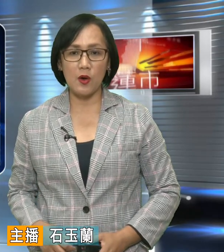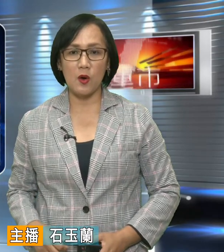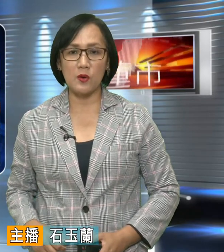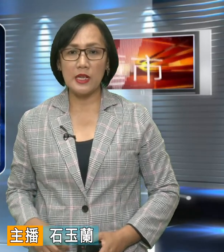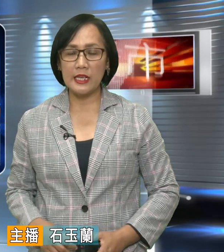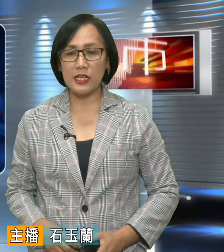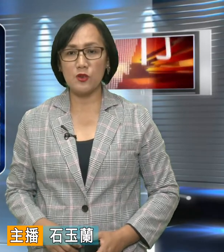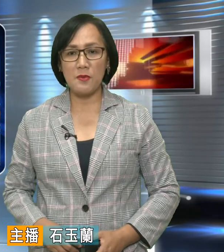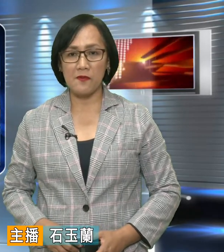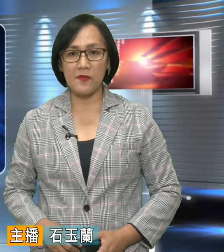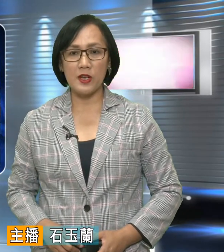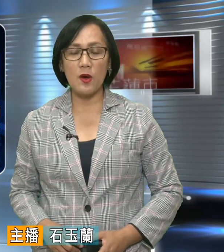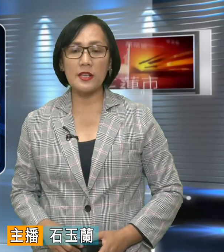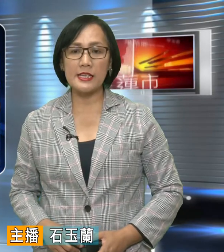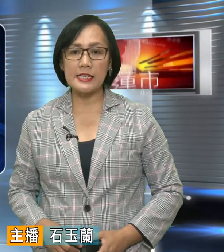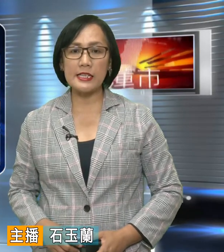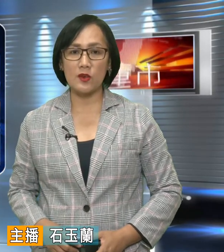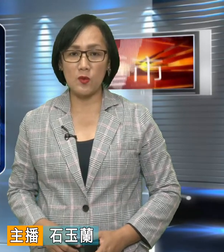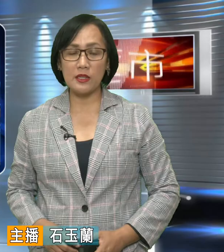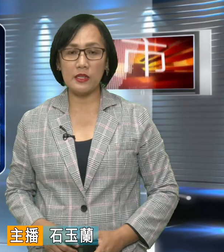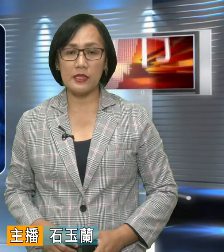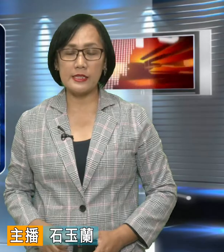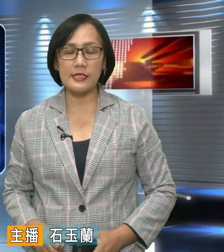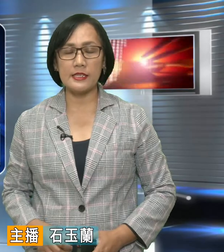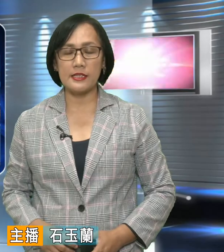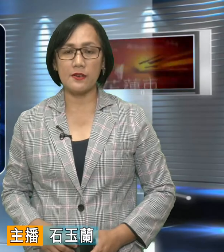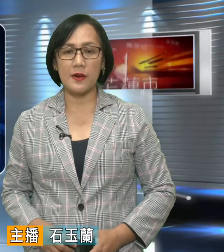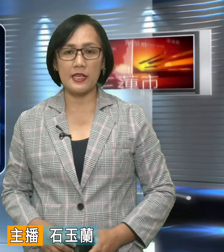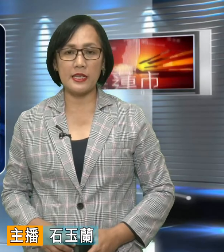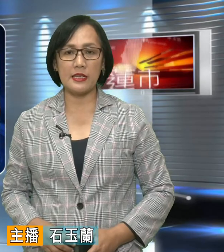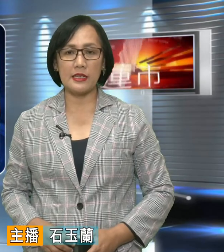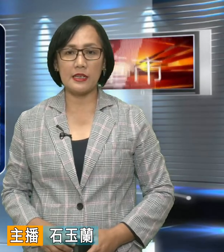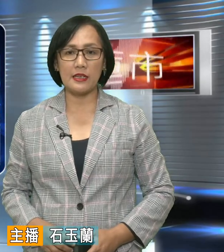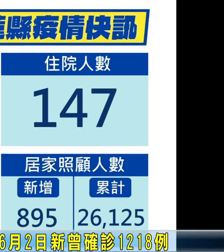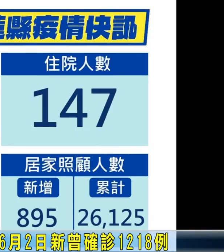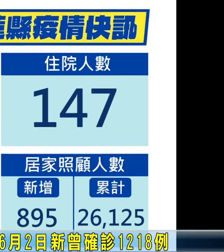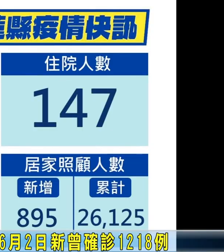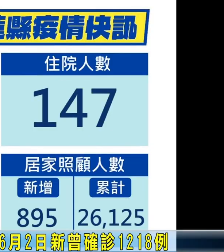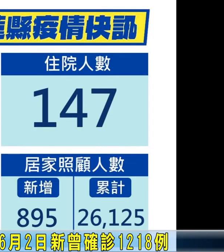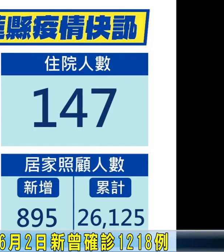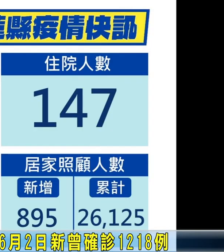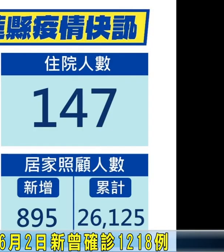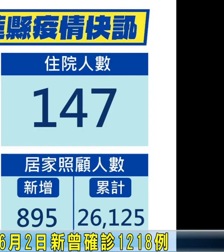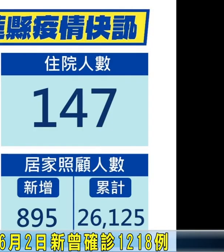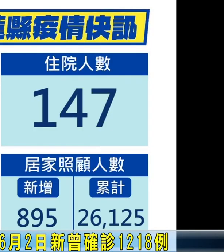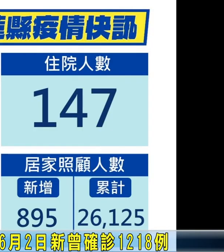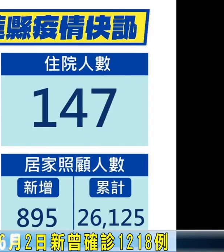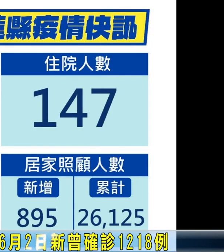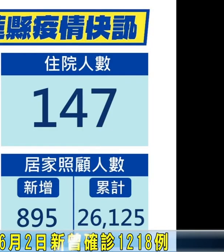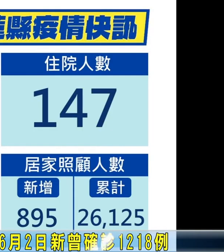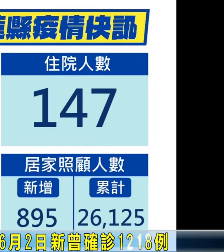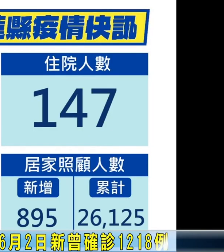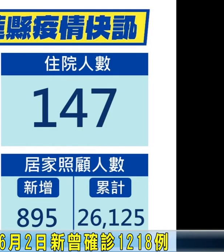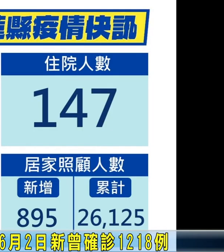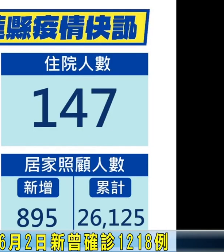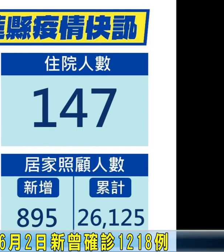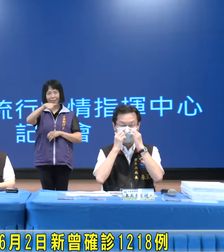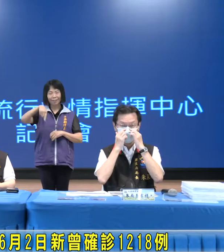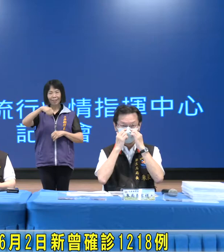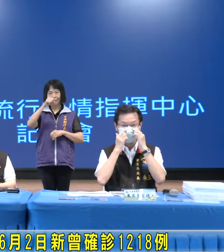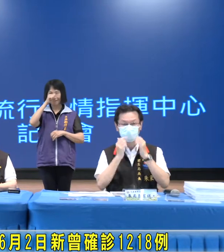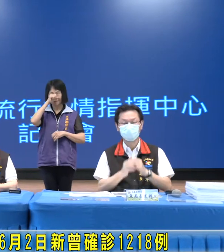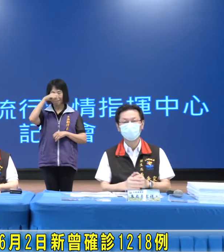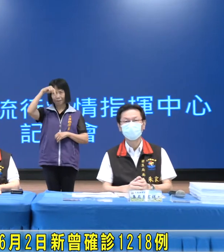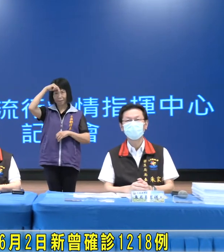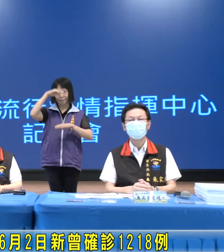学童领取免费快筛剂等问题进行回应。 花莲县政府疫情记者会，二日确诊新